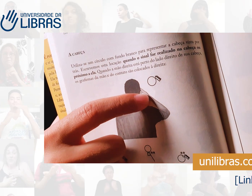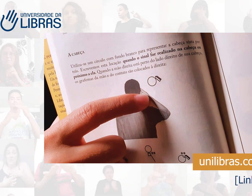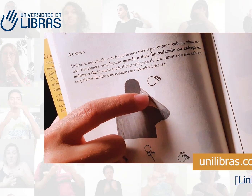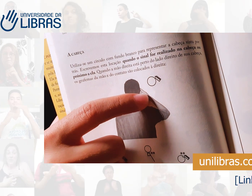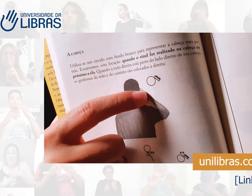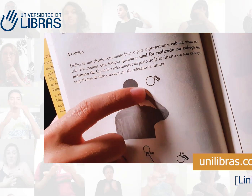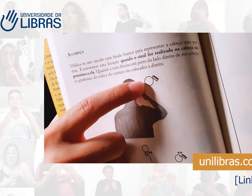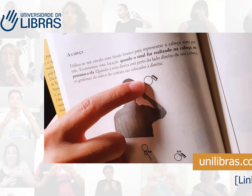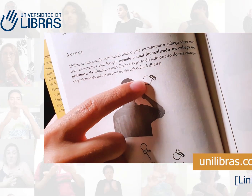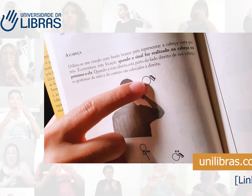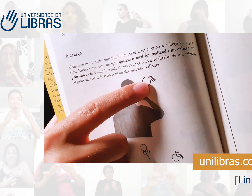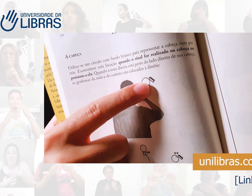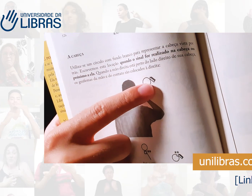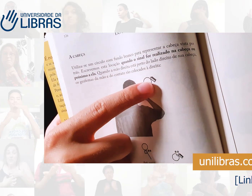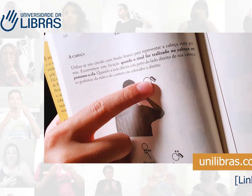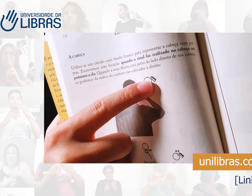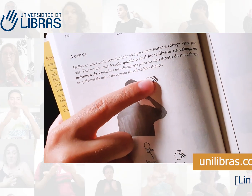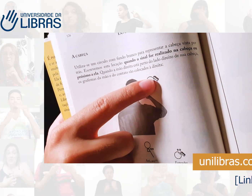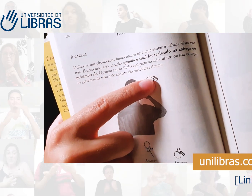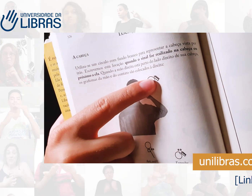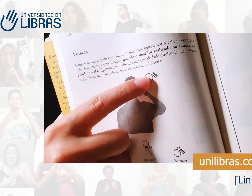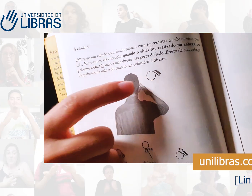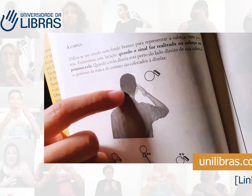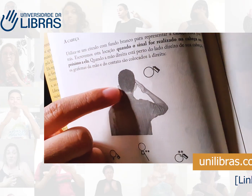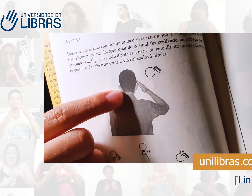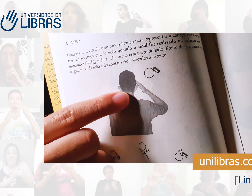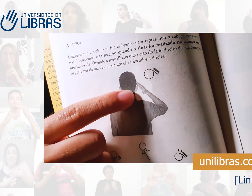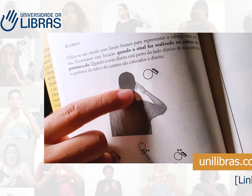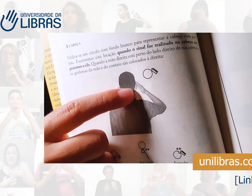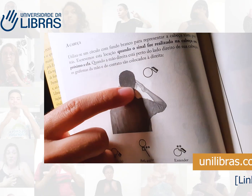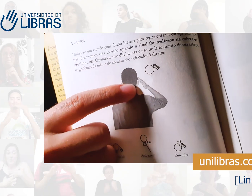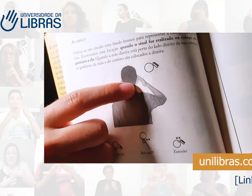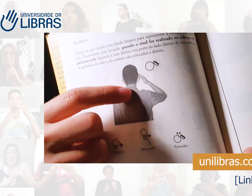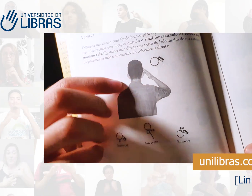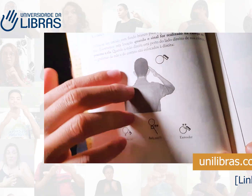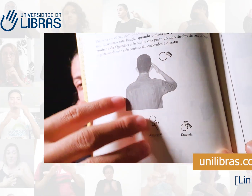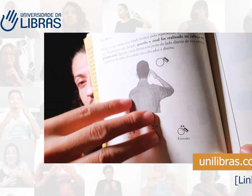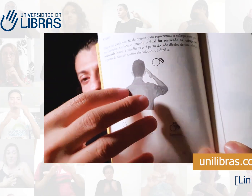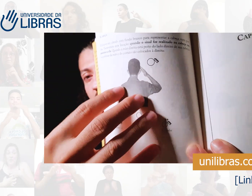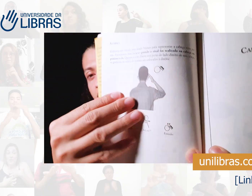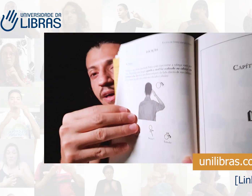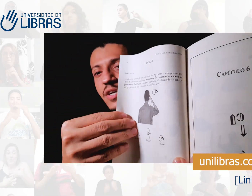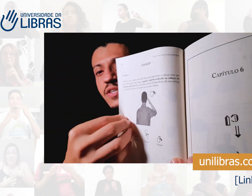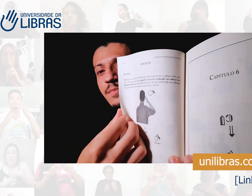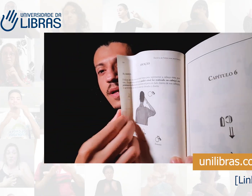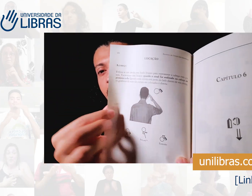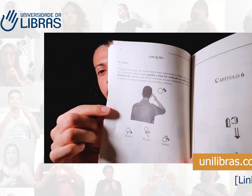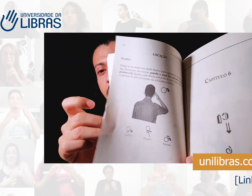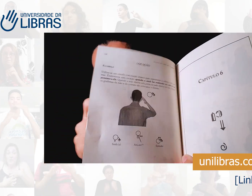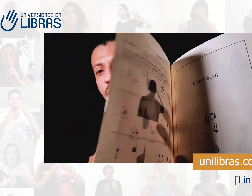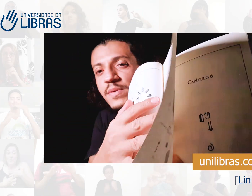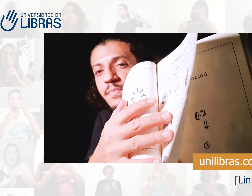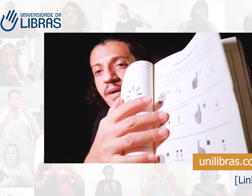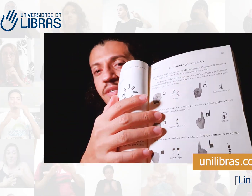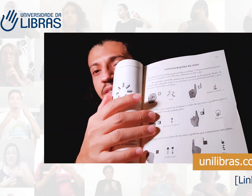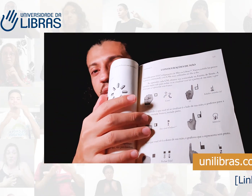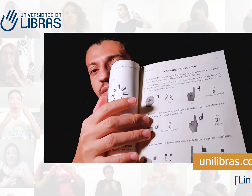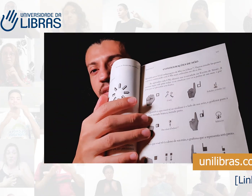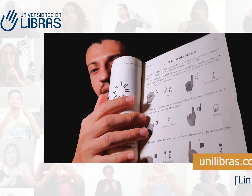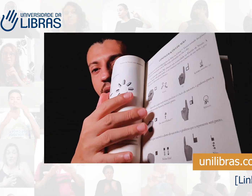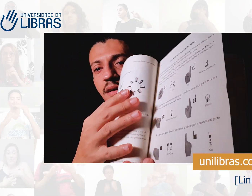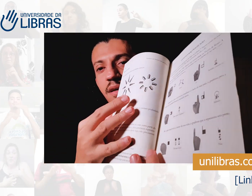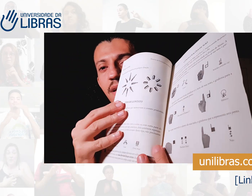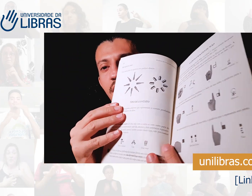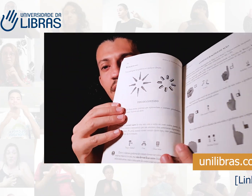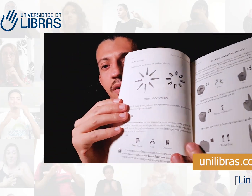a costa da mão aqui, as costas da mão, a parte branca representa a palma, que é justamente o que a Raquel já tinha explicado aqui, ó, algumas páginas